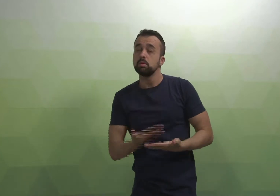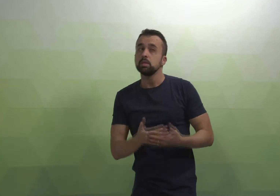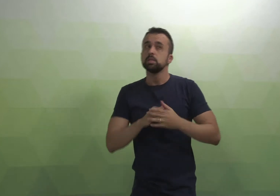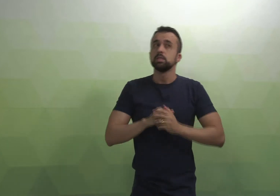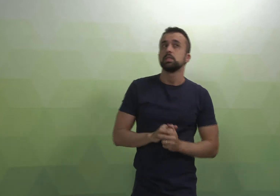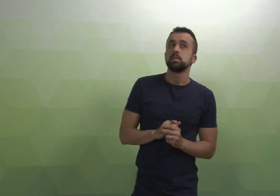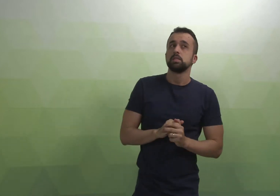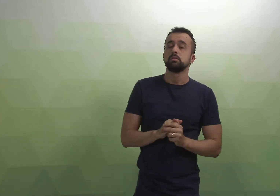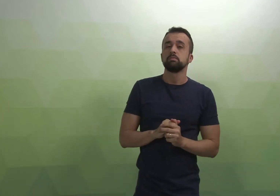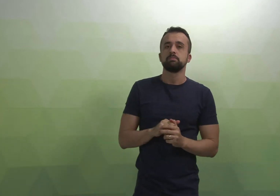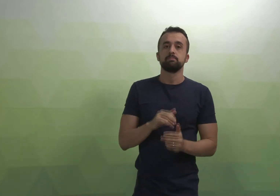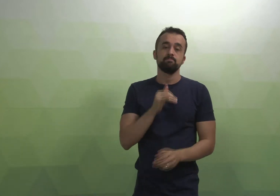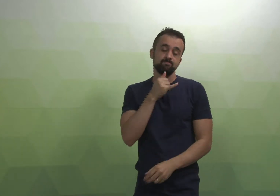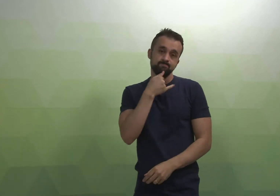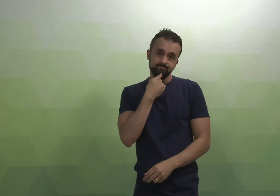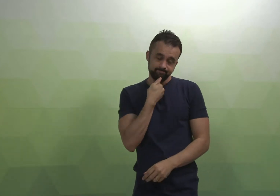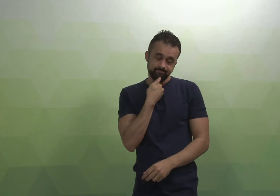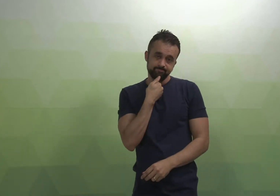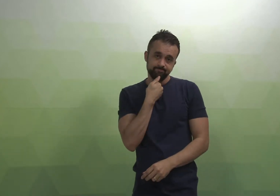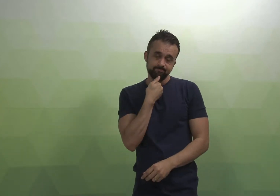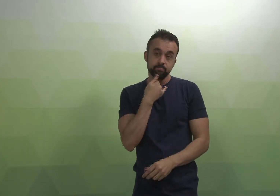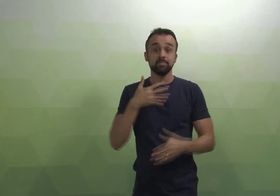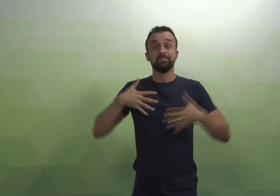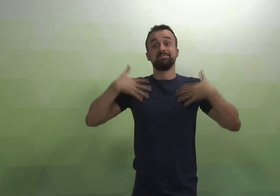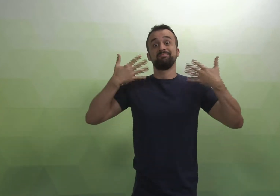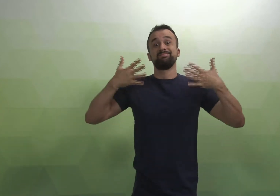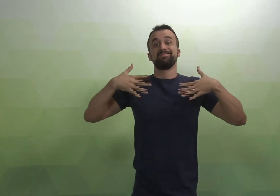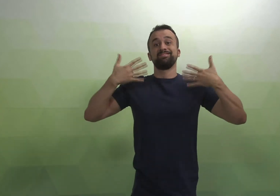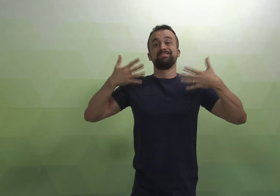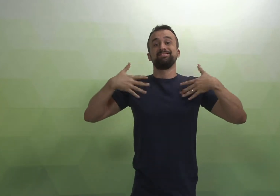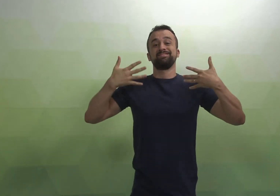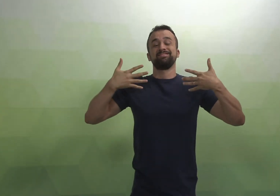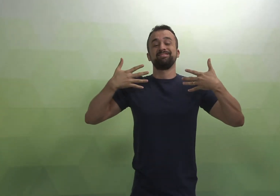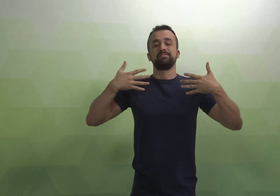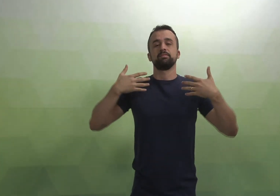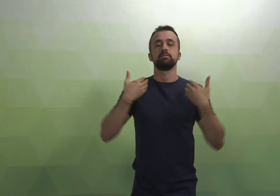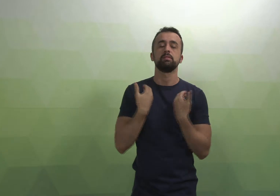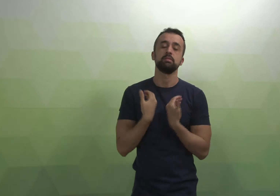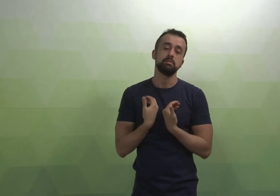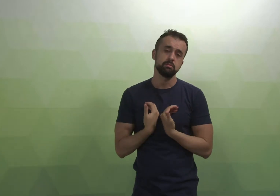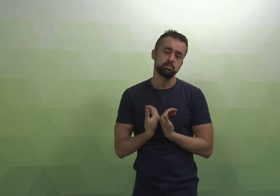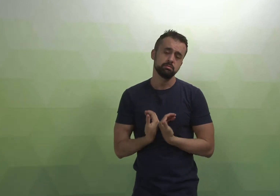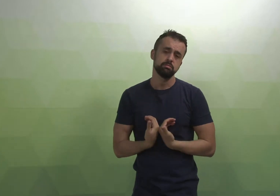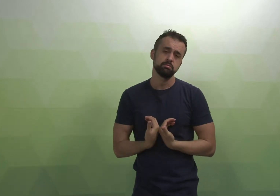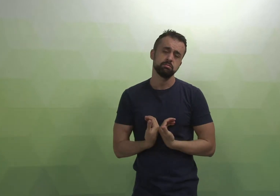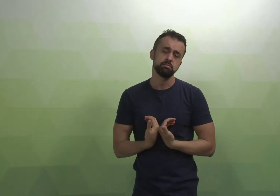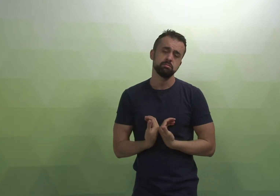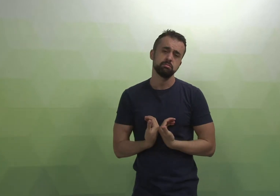sinal, como, por exemplo, sinais de triste,